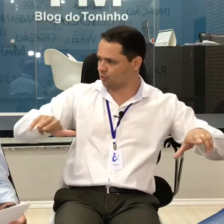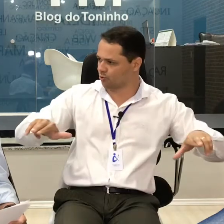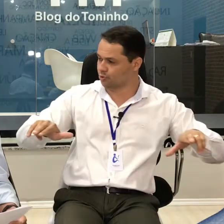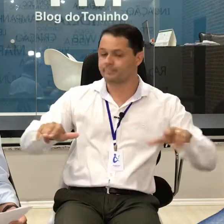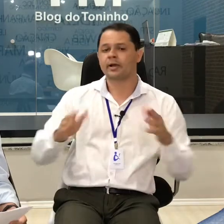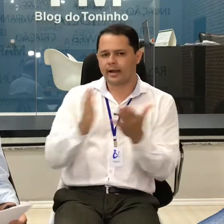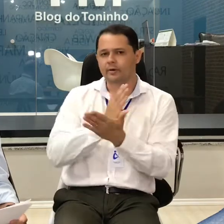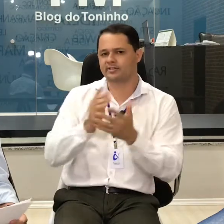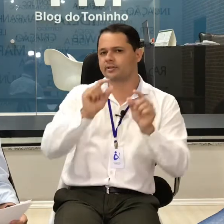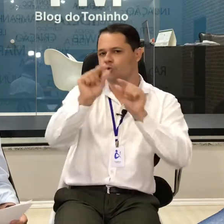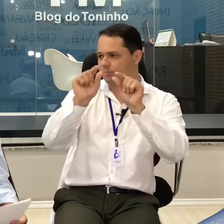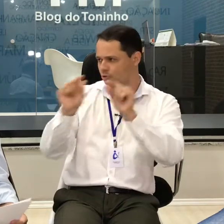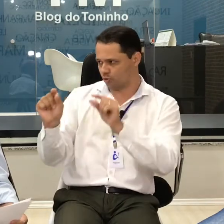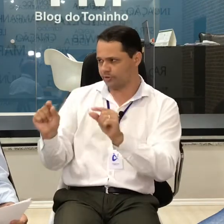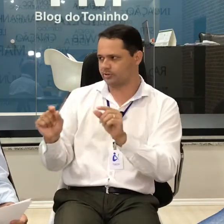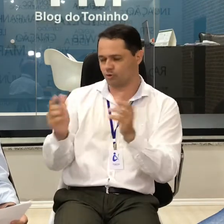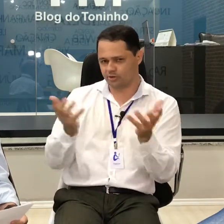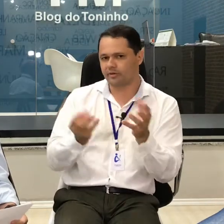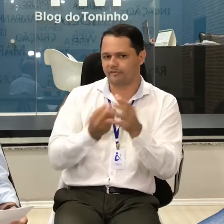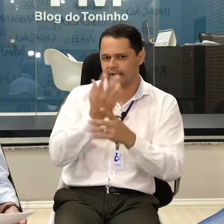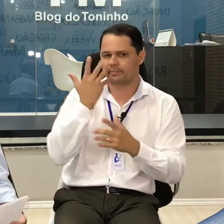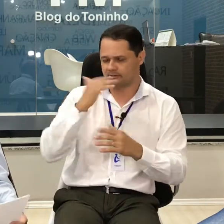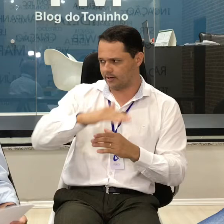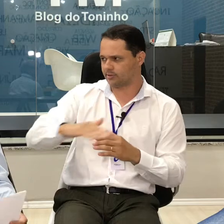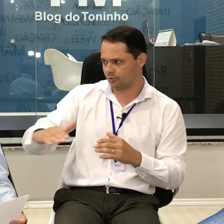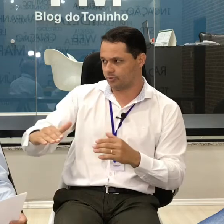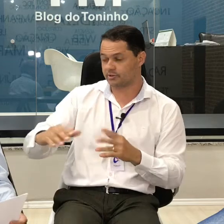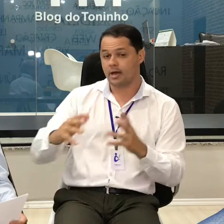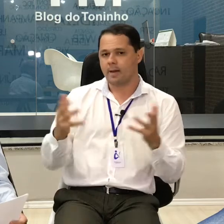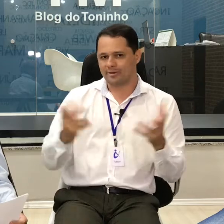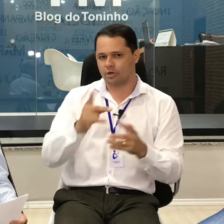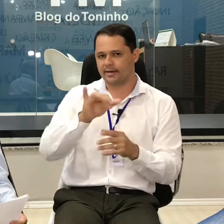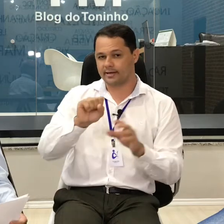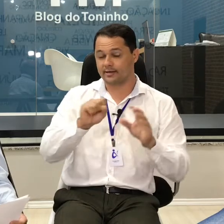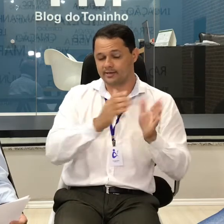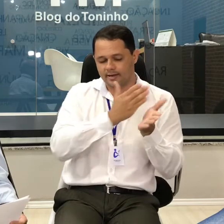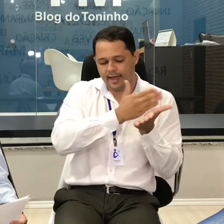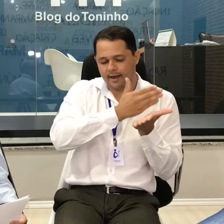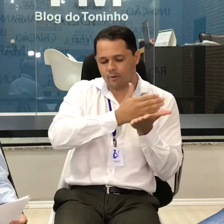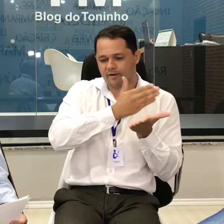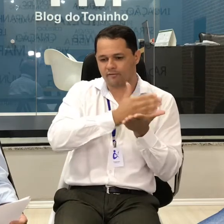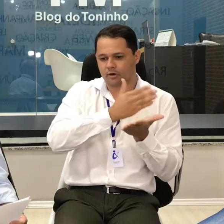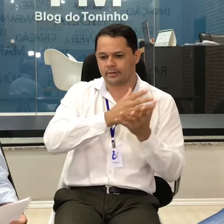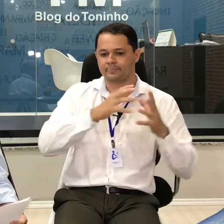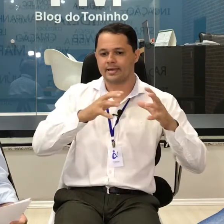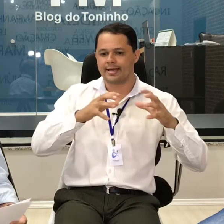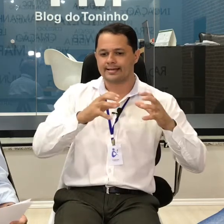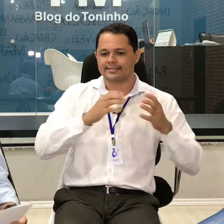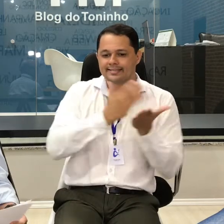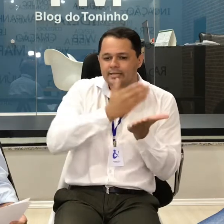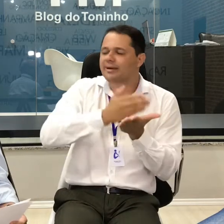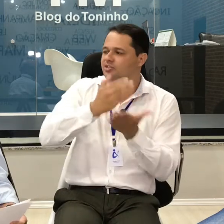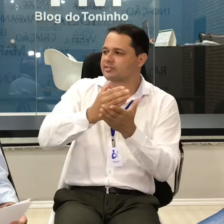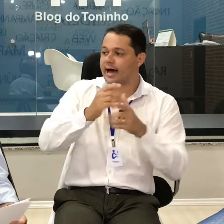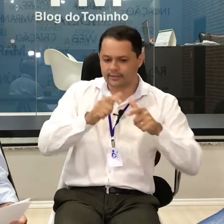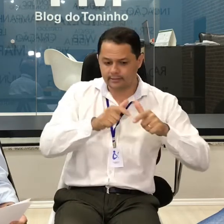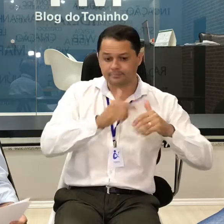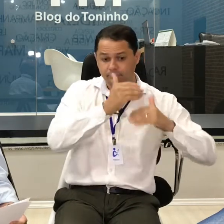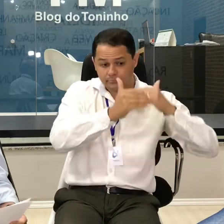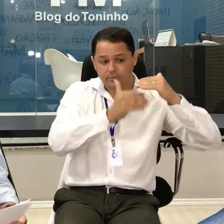conteúdos. Claro, existem algumas coisas hoje sendo feitas para as crianças surdas, mas o Libraria Kids ele é uma forma sistematizada